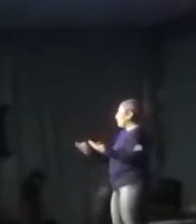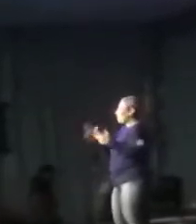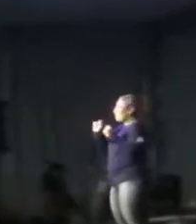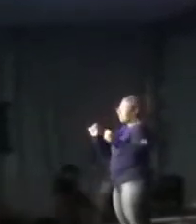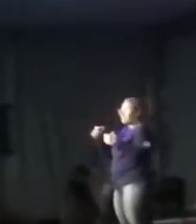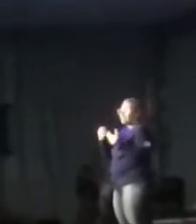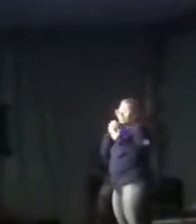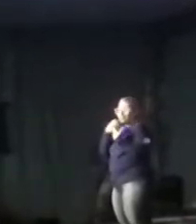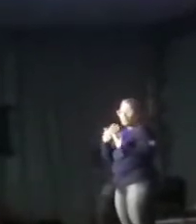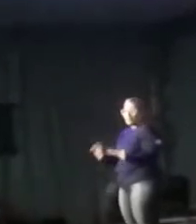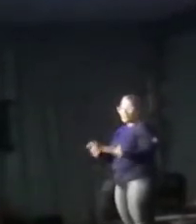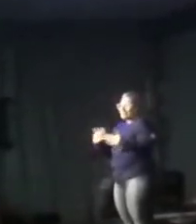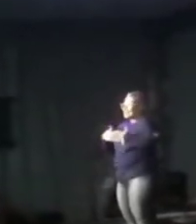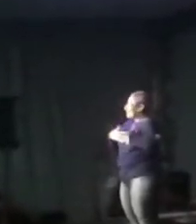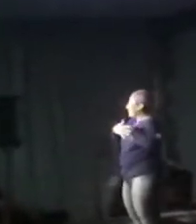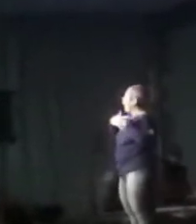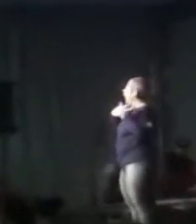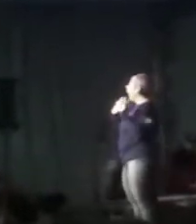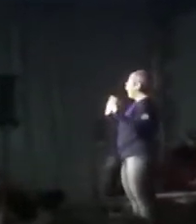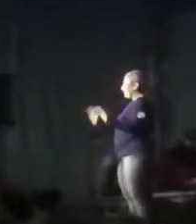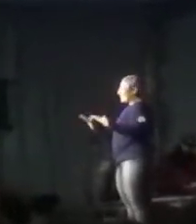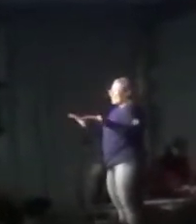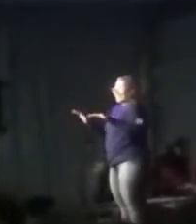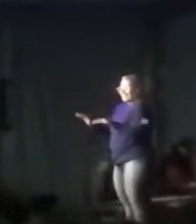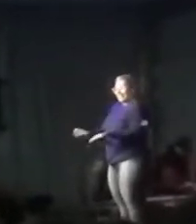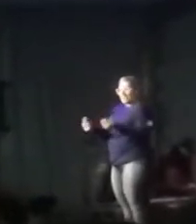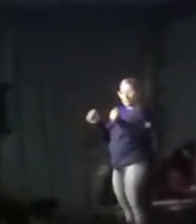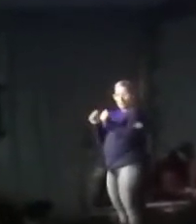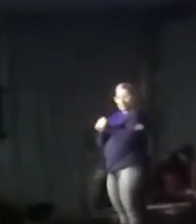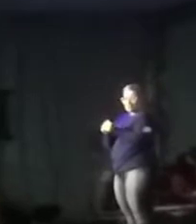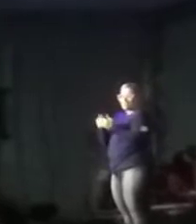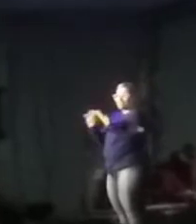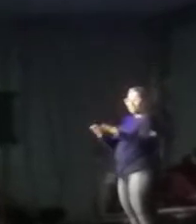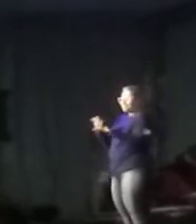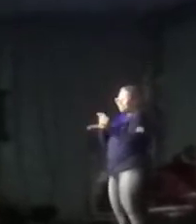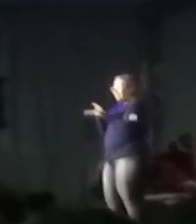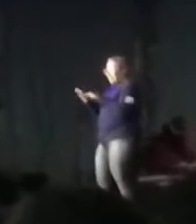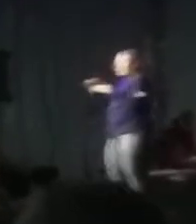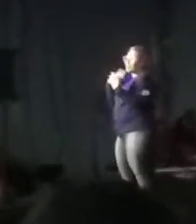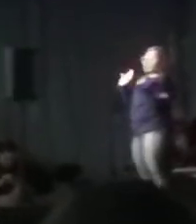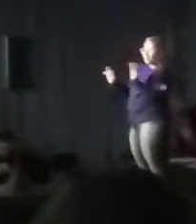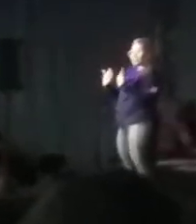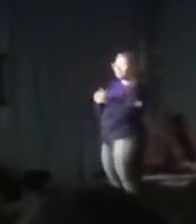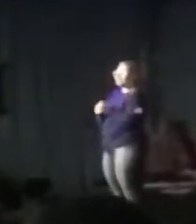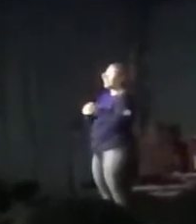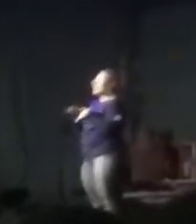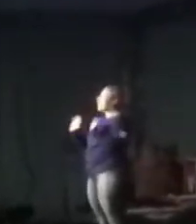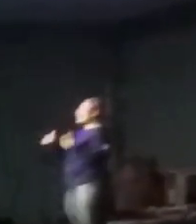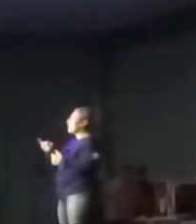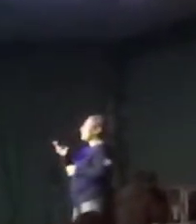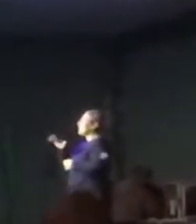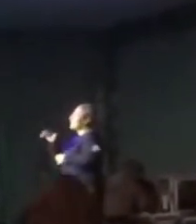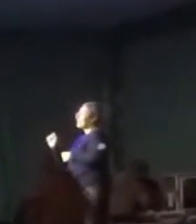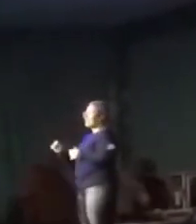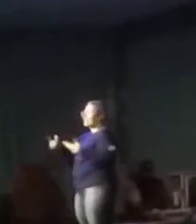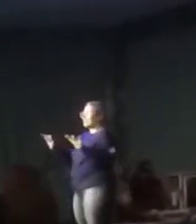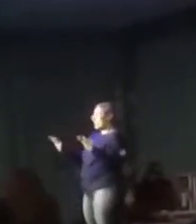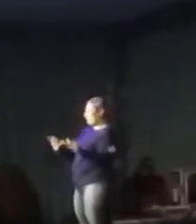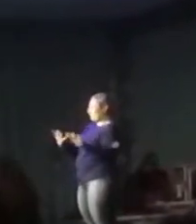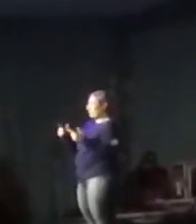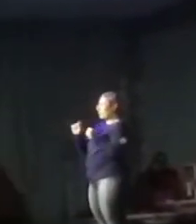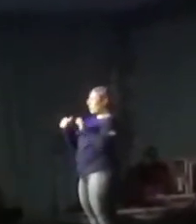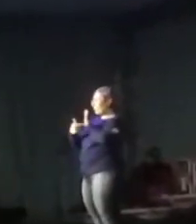muito, muito bom, muito gratificante tê-la aqui conosco. Então, vamos começar nosso bate-papo. Ilana,